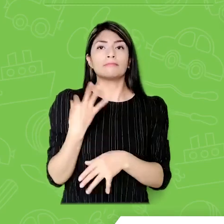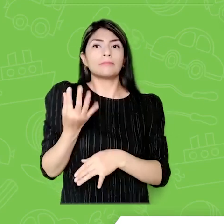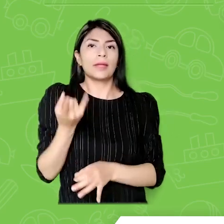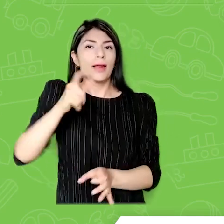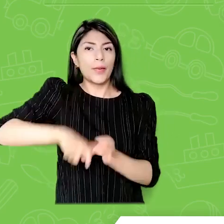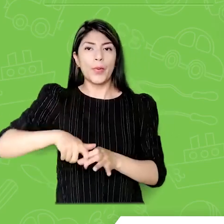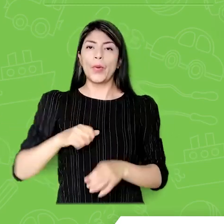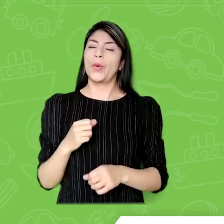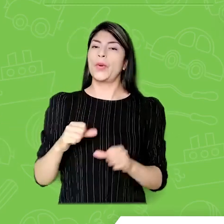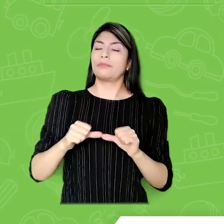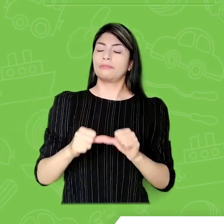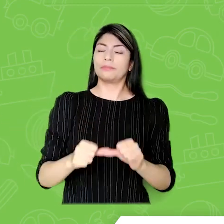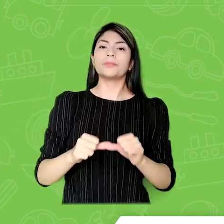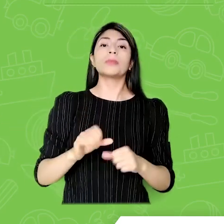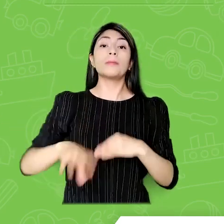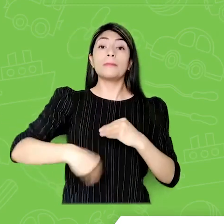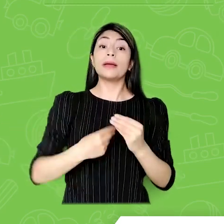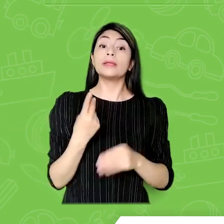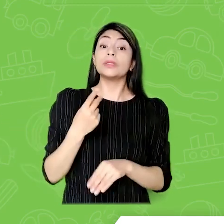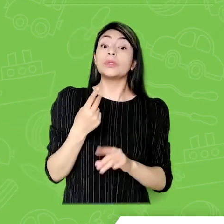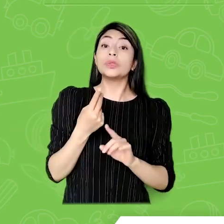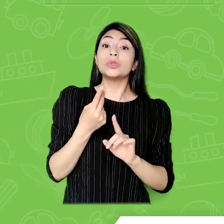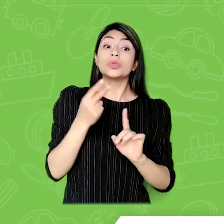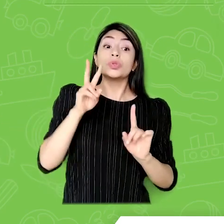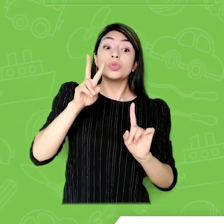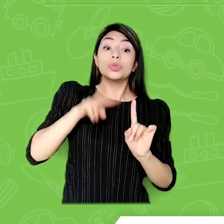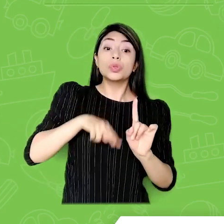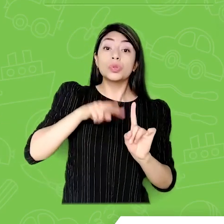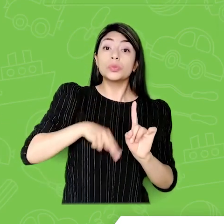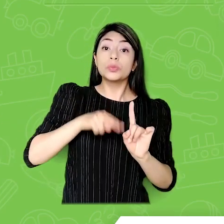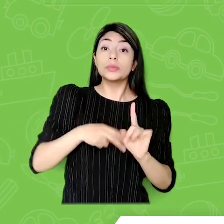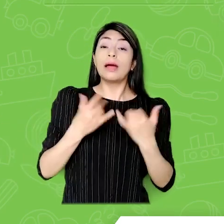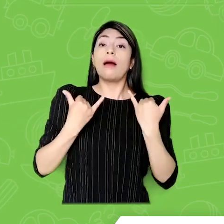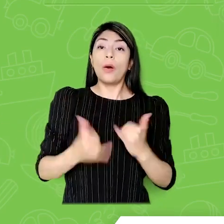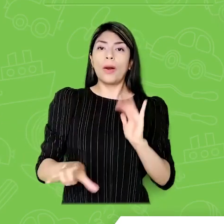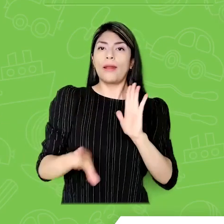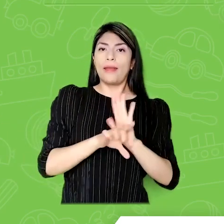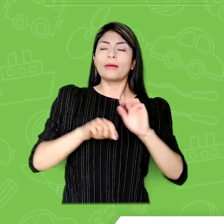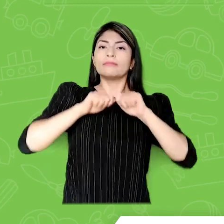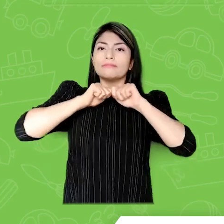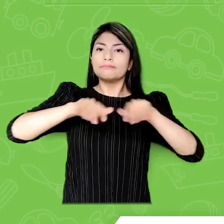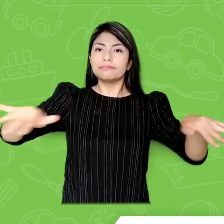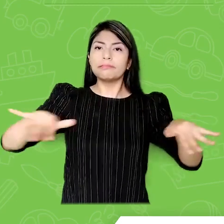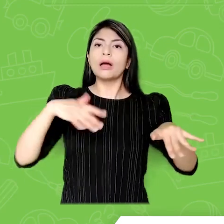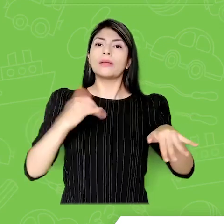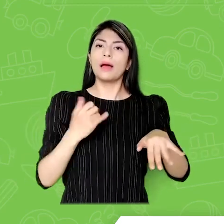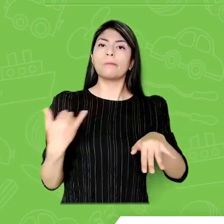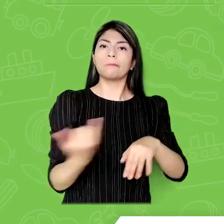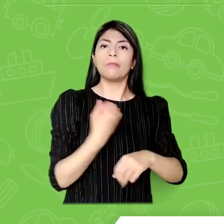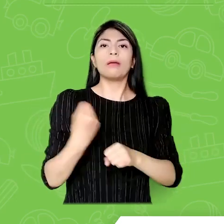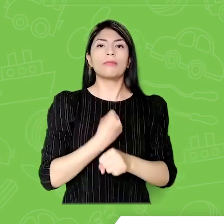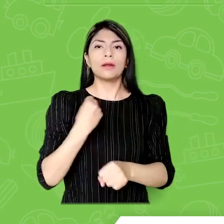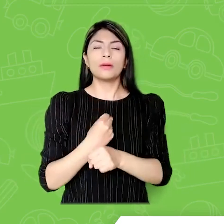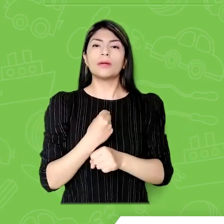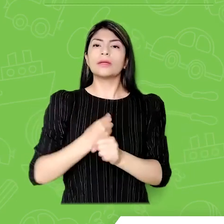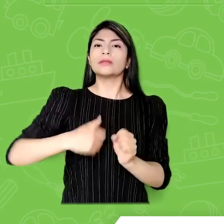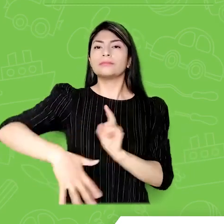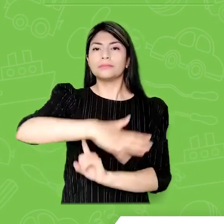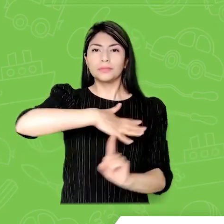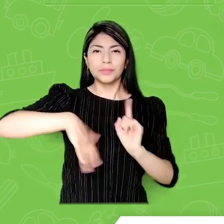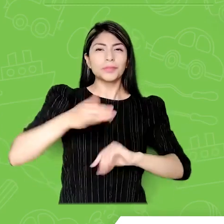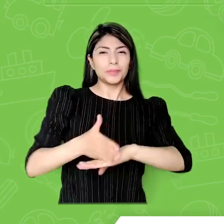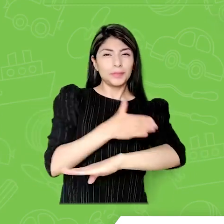los 2 meses siguientes a la fecha de publicación de la presente ley, los empleos que se encuentren en la situación antes